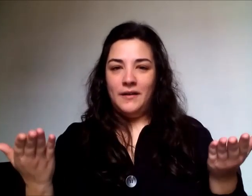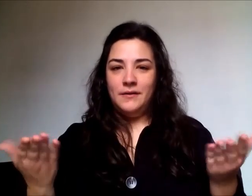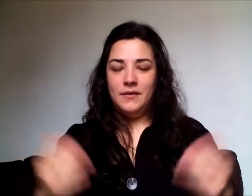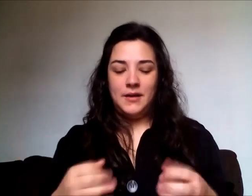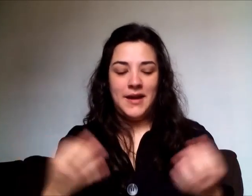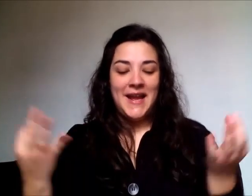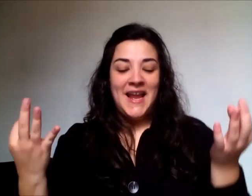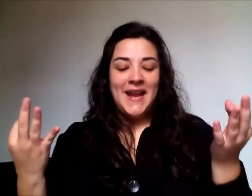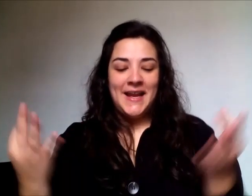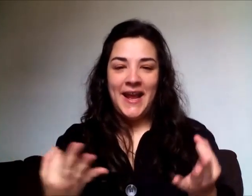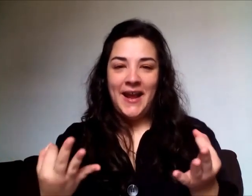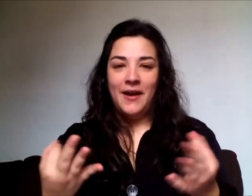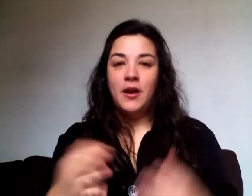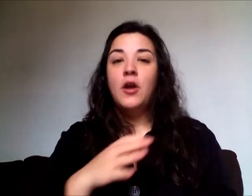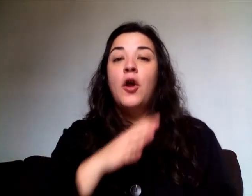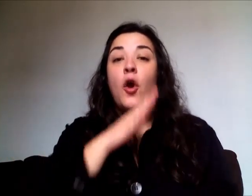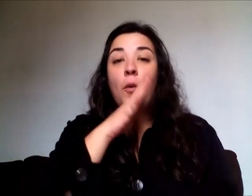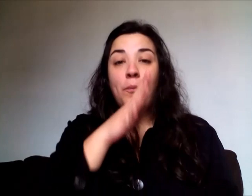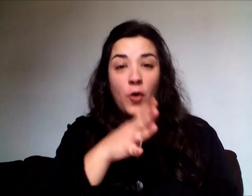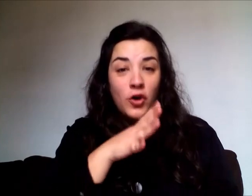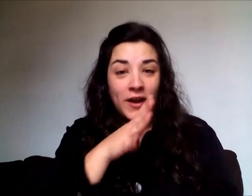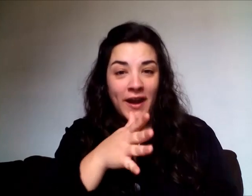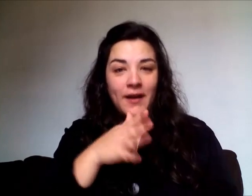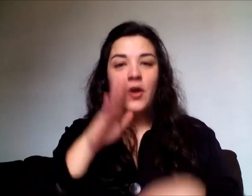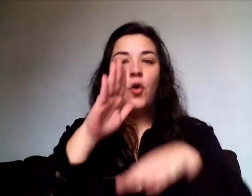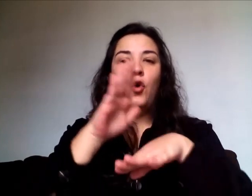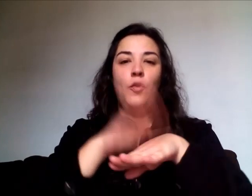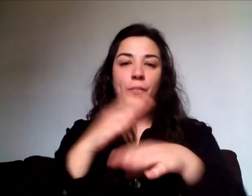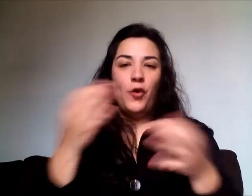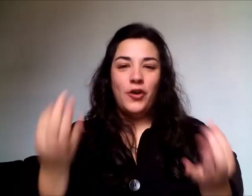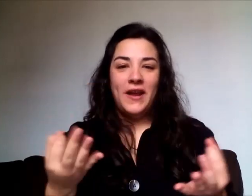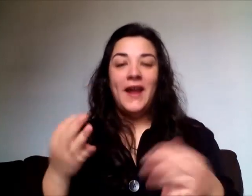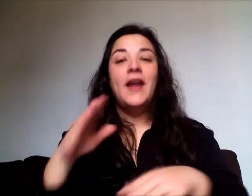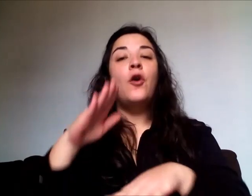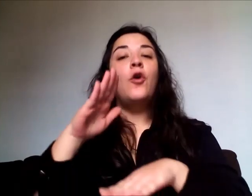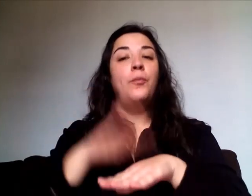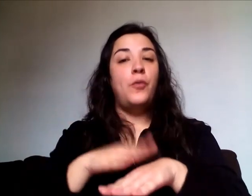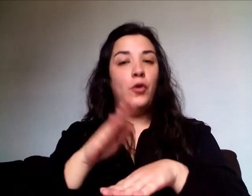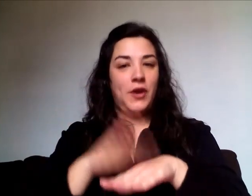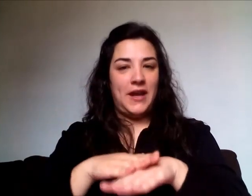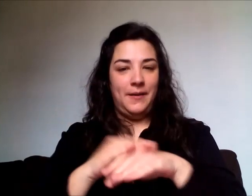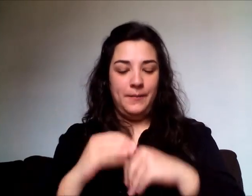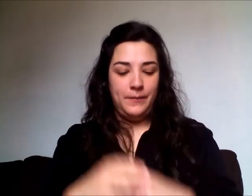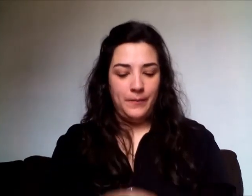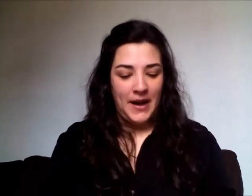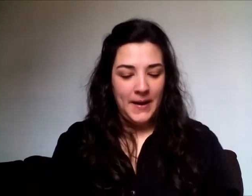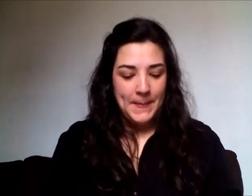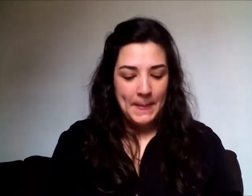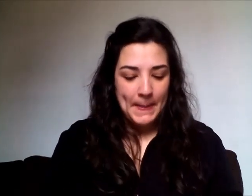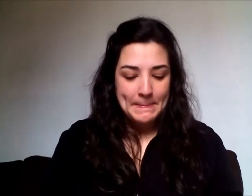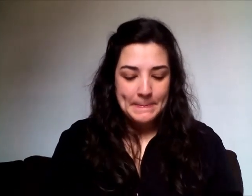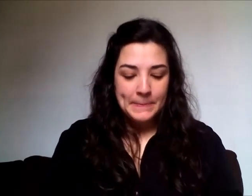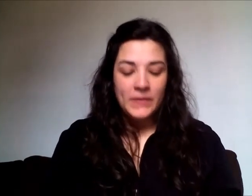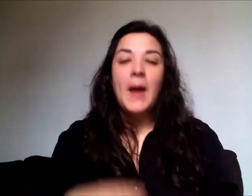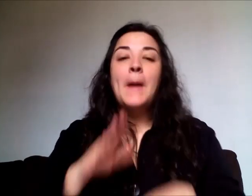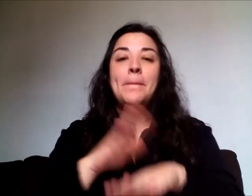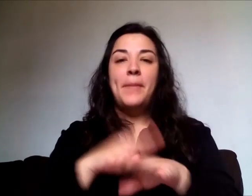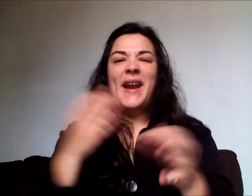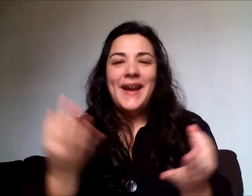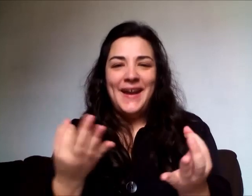¿Cuál? ¿Qué? ¿Por qué? ¿O por qué? ¿O por qué? ¿Vale? ¿Para